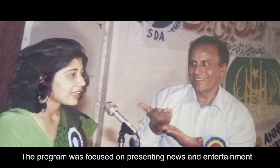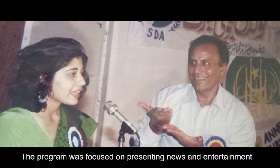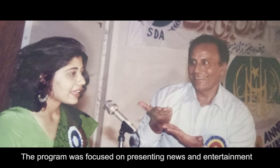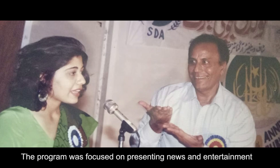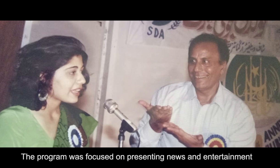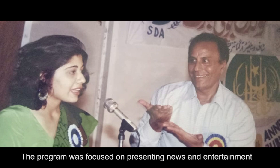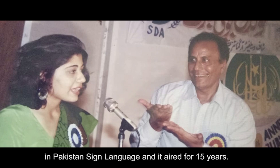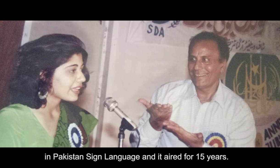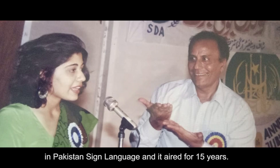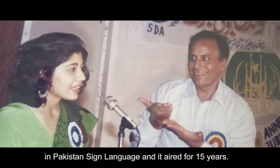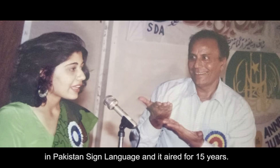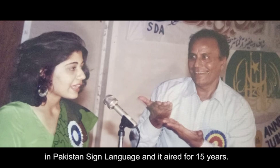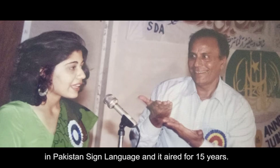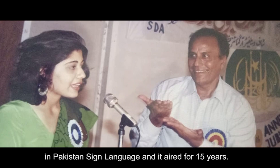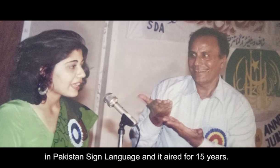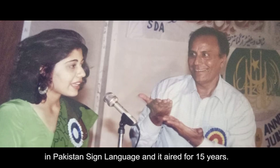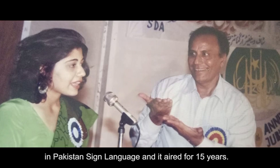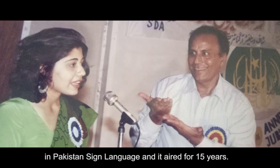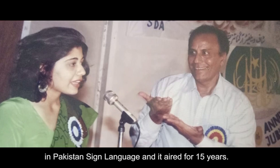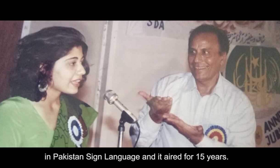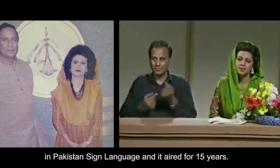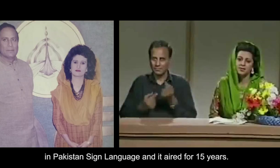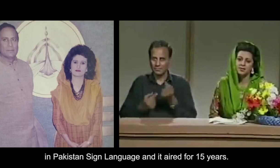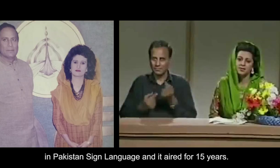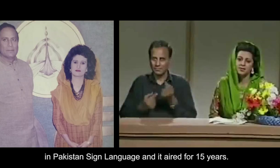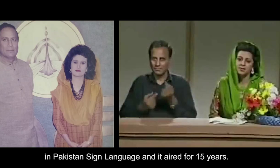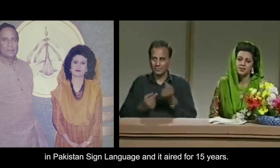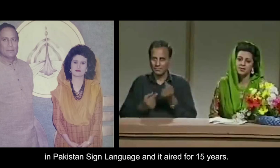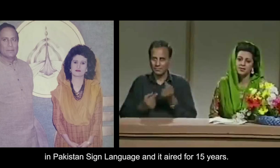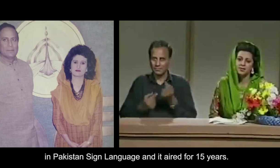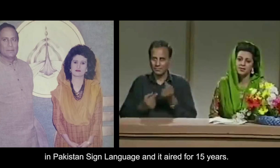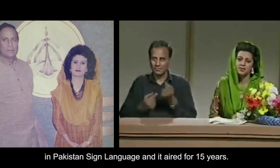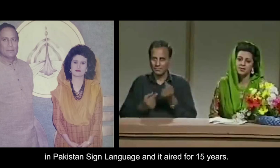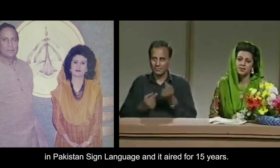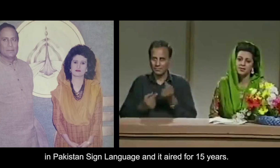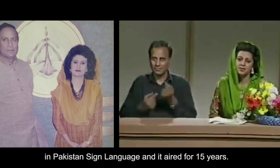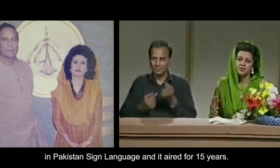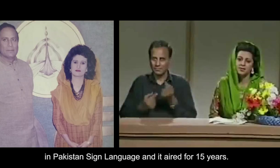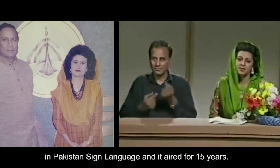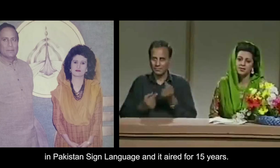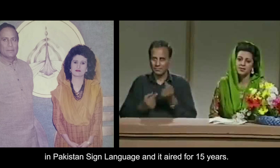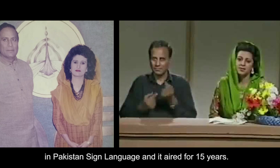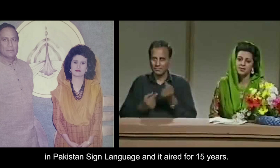एंटरटेनमेंट्स थी, आर्ट एंड क्राफ्ट था और ये प्रोग्राम 15 साल चला।